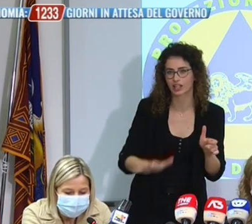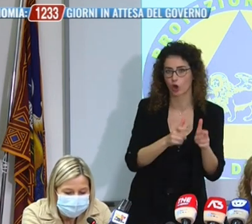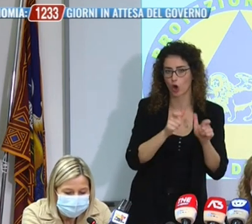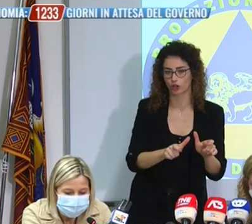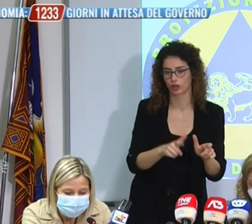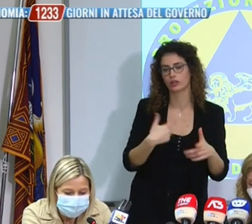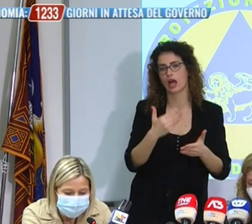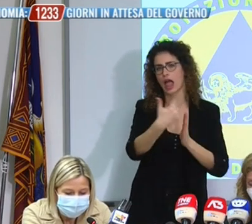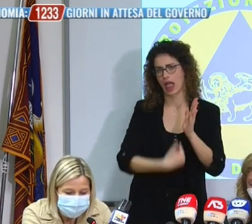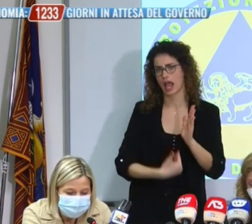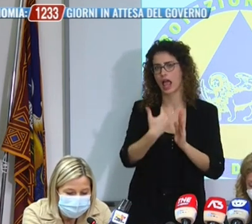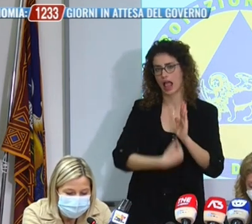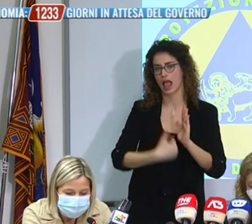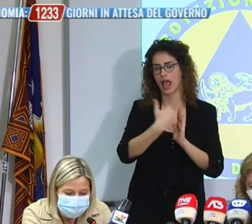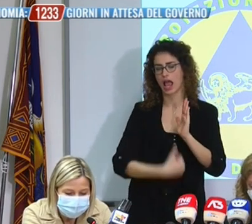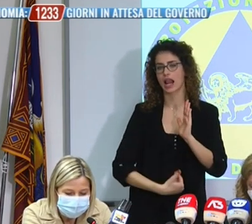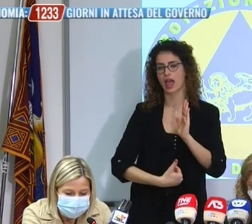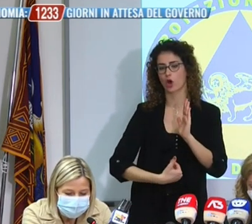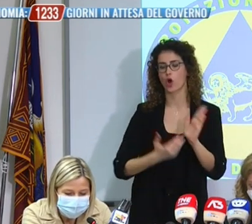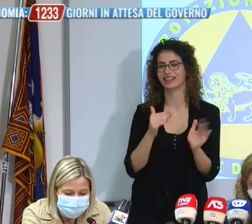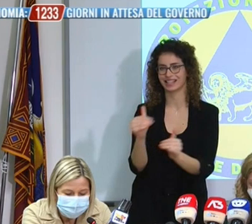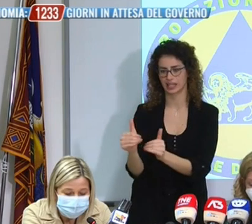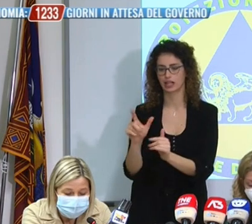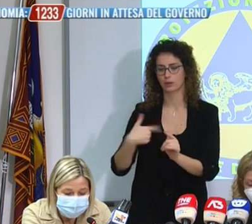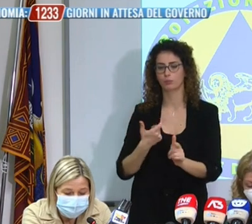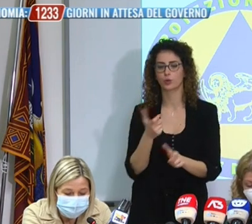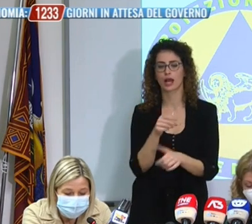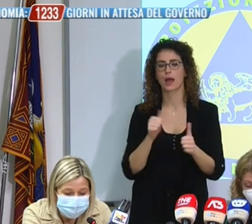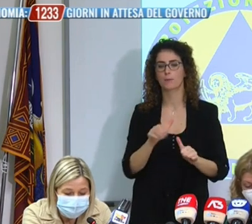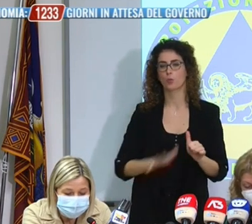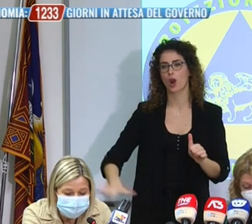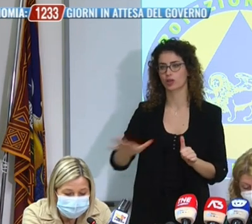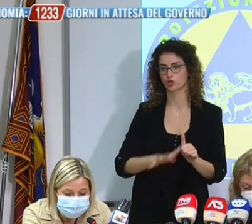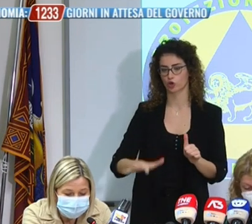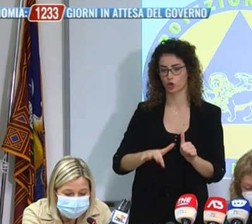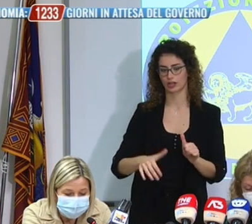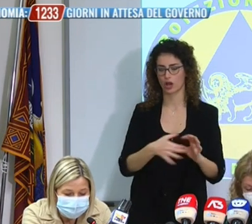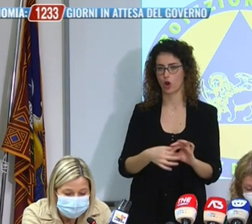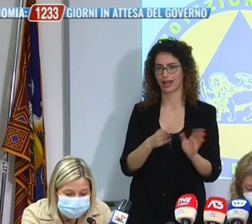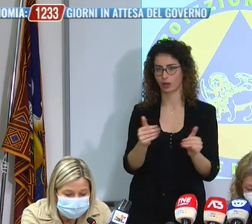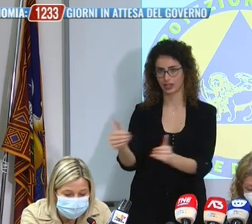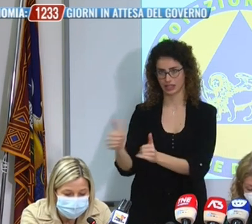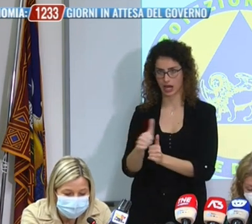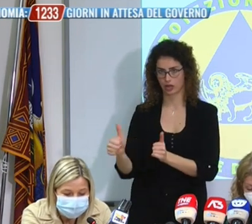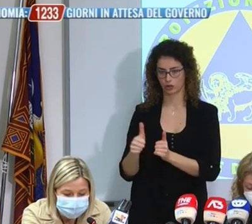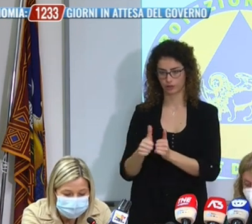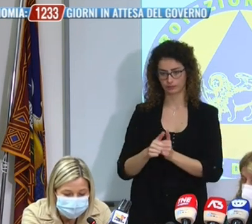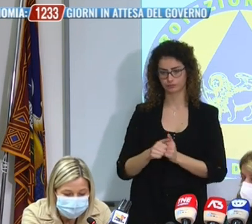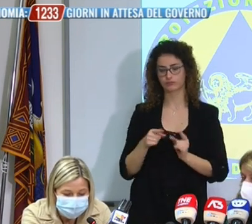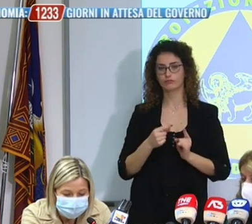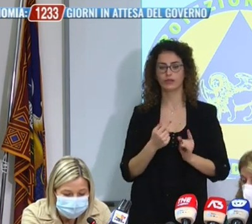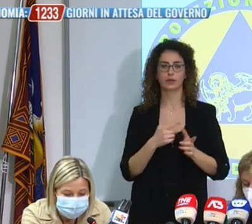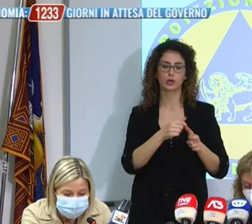e la popolazione, se volete, che gravita su ogni singolo distretto. Bisogna poi anche collocare i